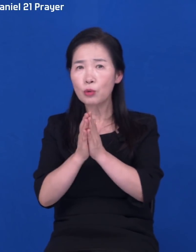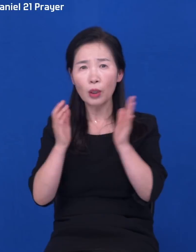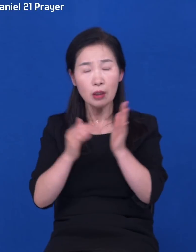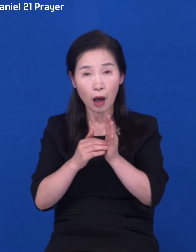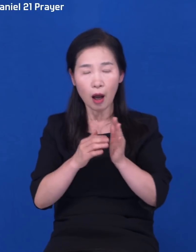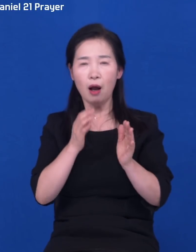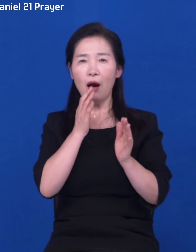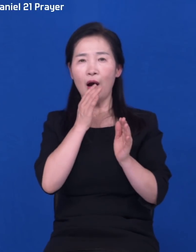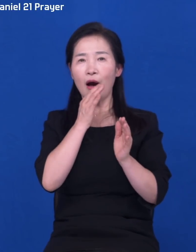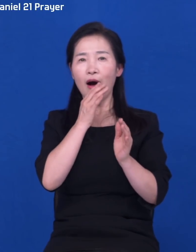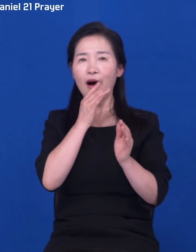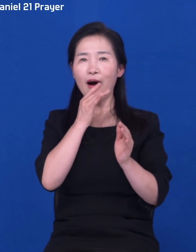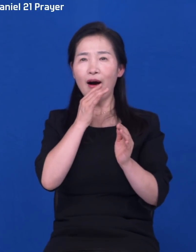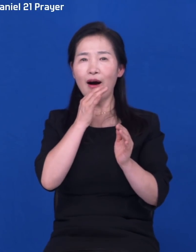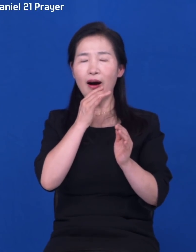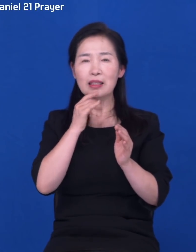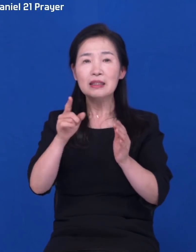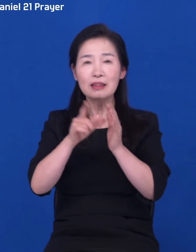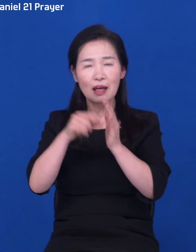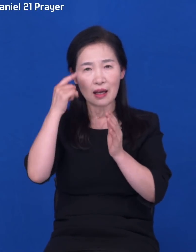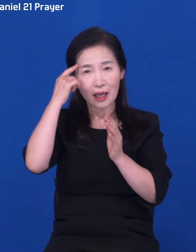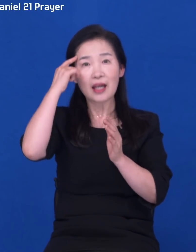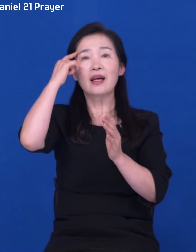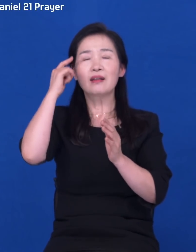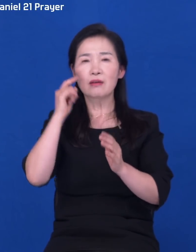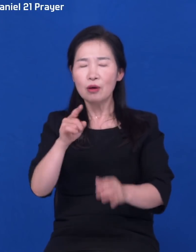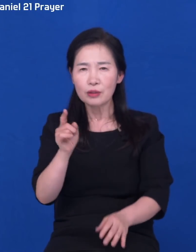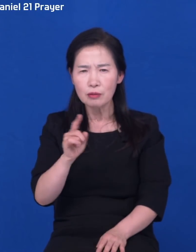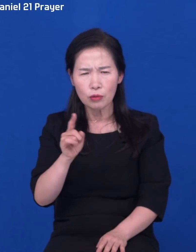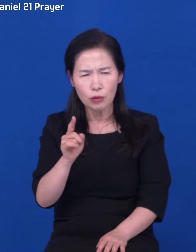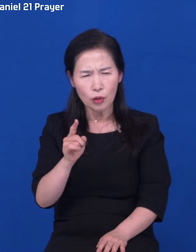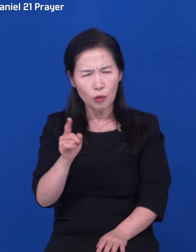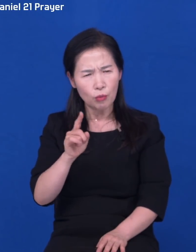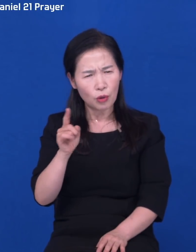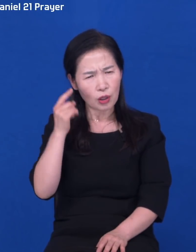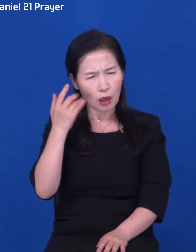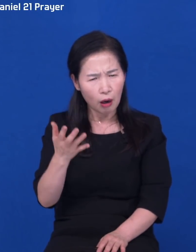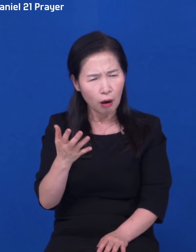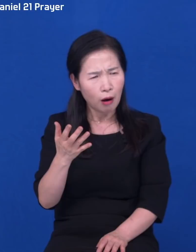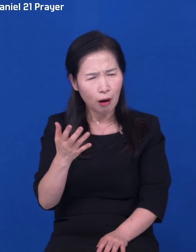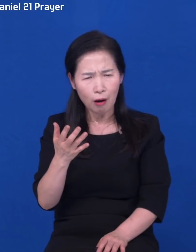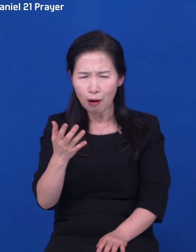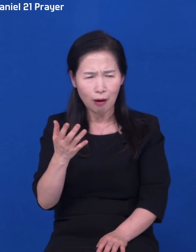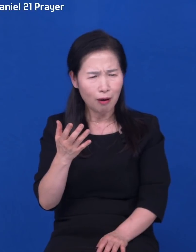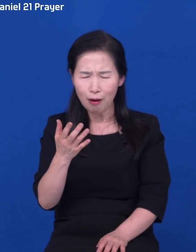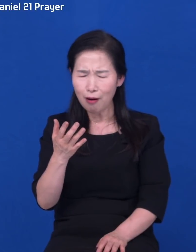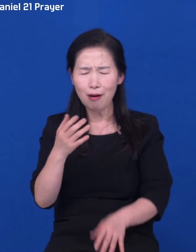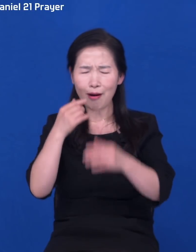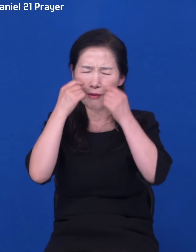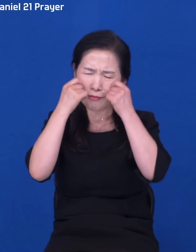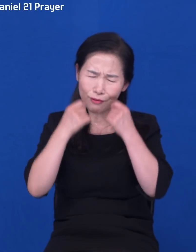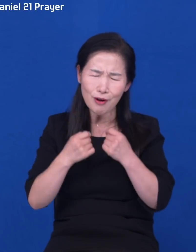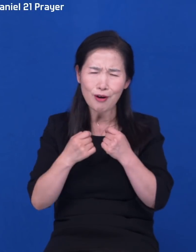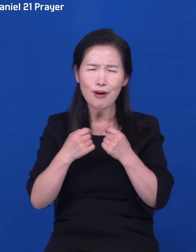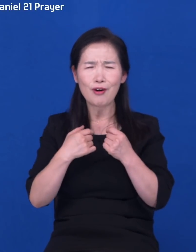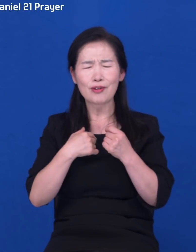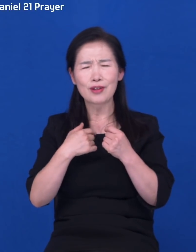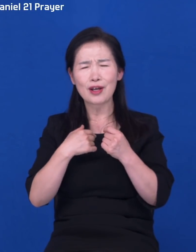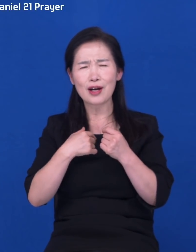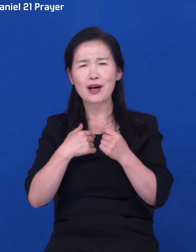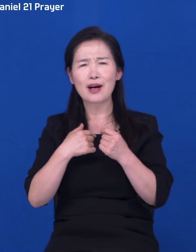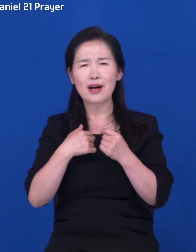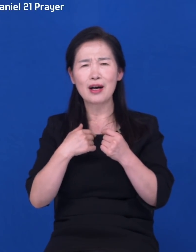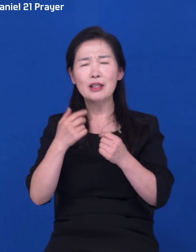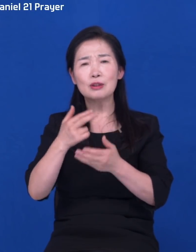저한테 깨달음을 주셨던 건 제가 그때 그 기도 끝나고 뭐지 하다가 오열하고 좀 울었거든요. 아, 내가 또 주님을